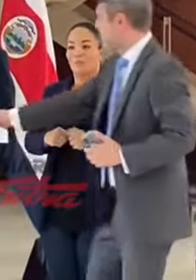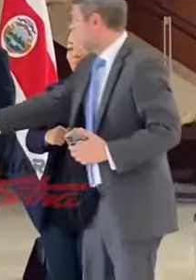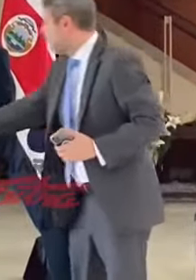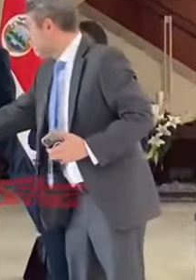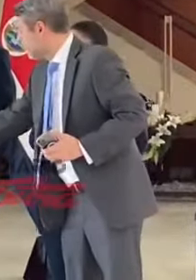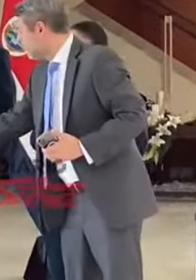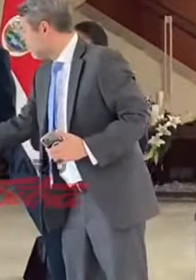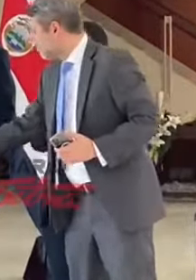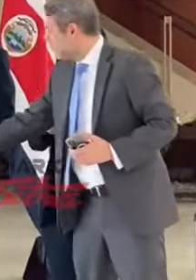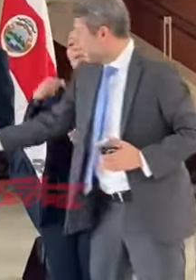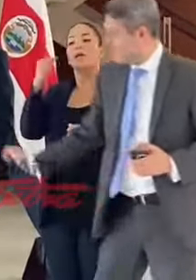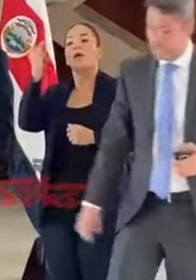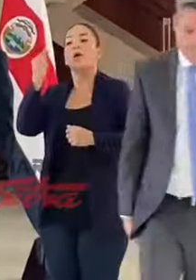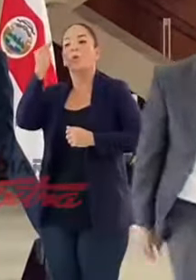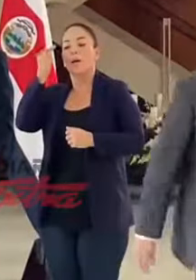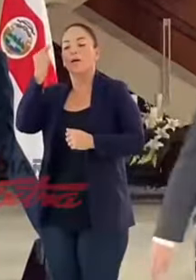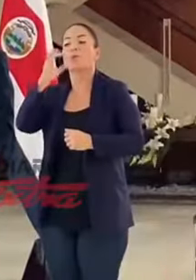la República